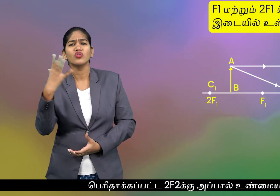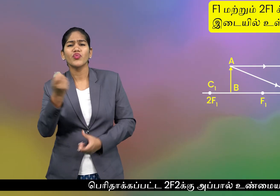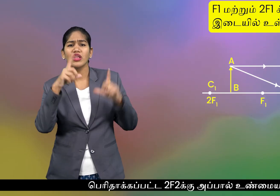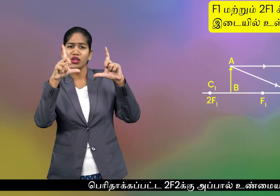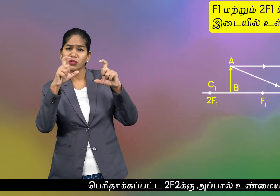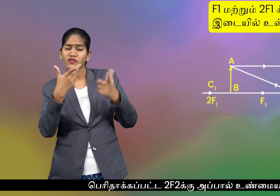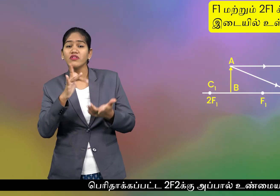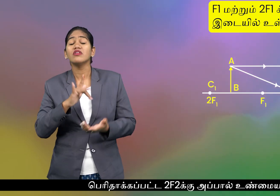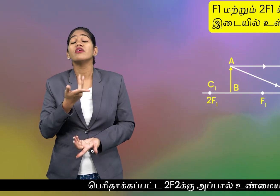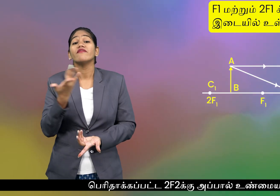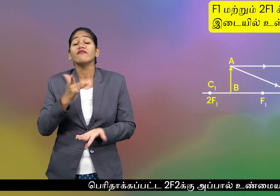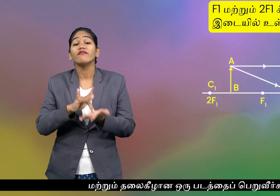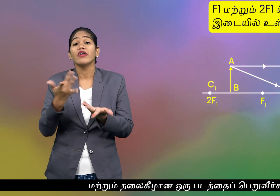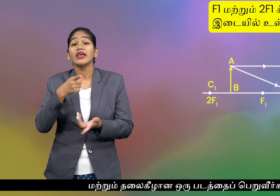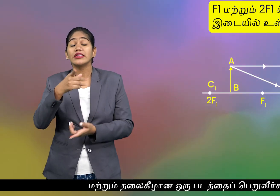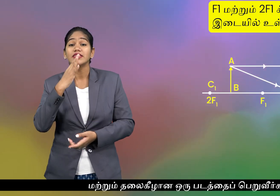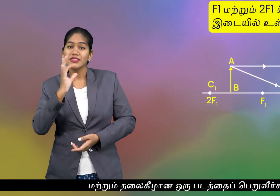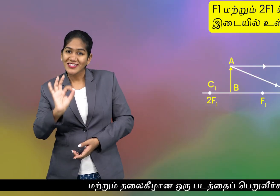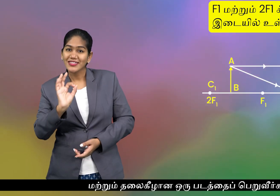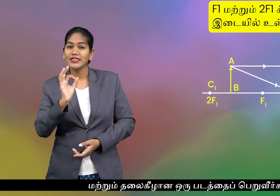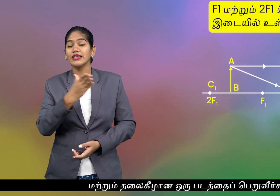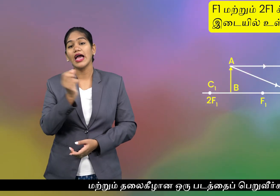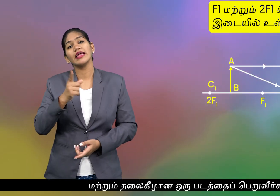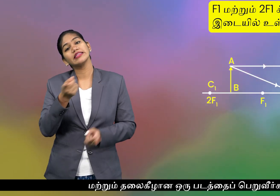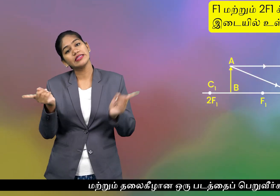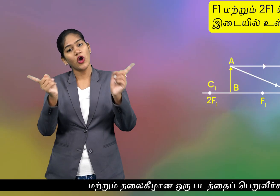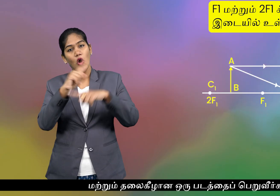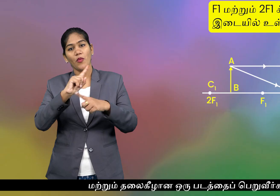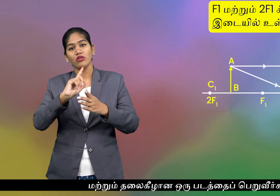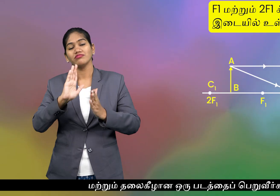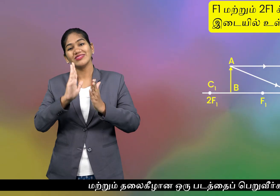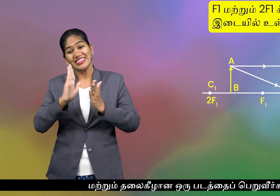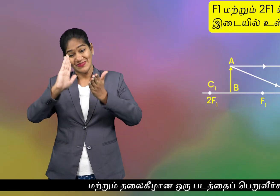2F2க்கு அப்பால் உண்மையான மற்றும் தலைகீழான ஒரு படத்தை பெறுவீர்கள்.